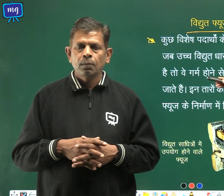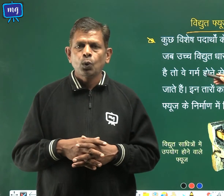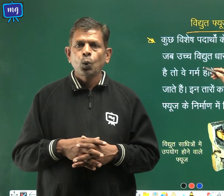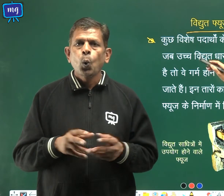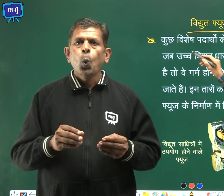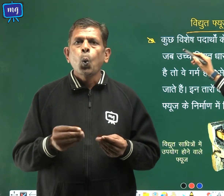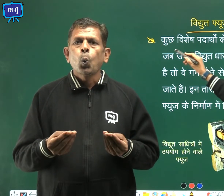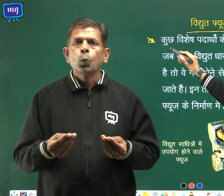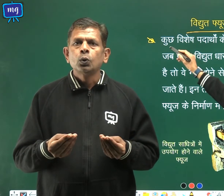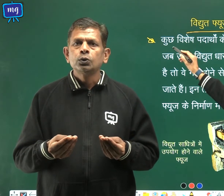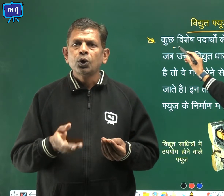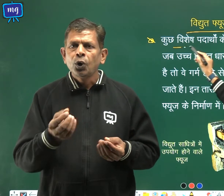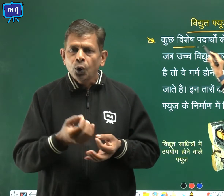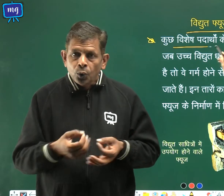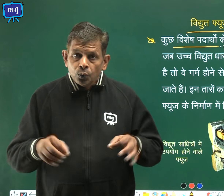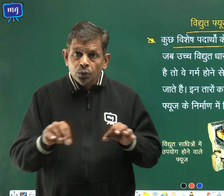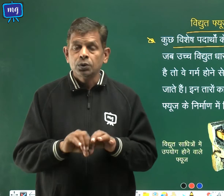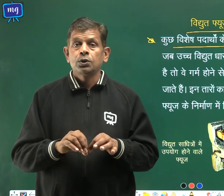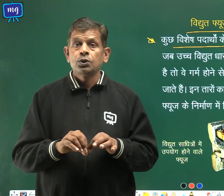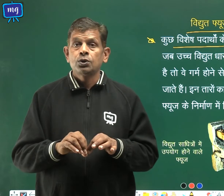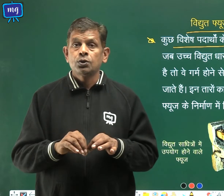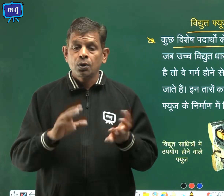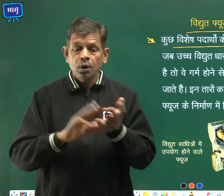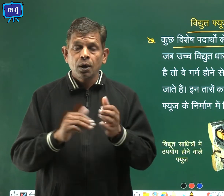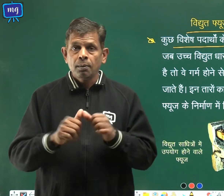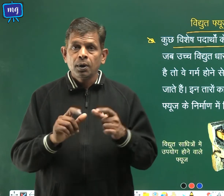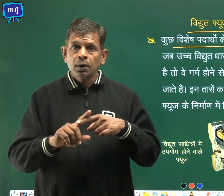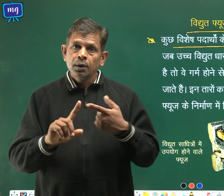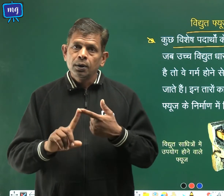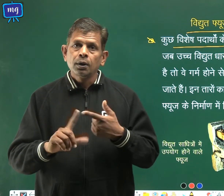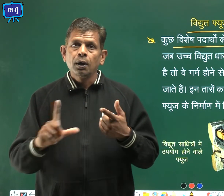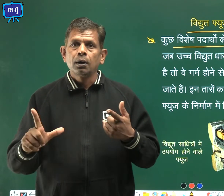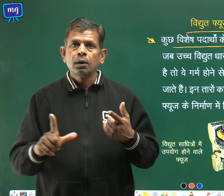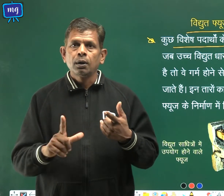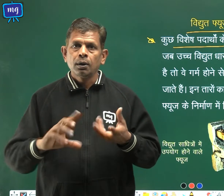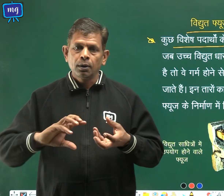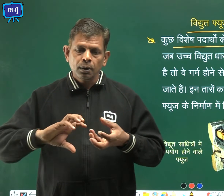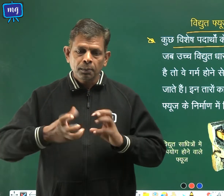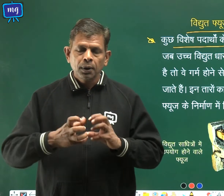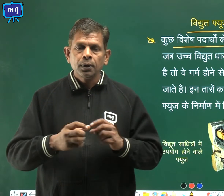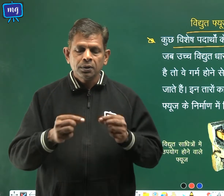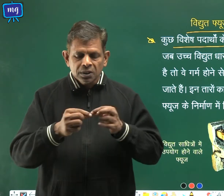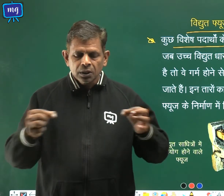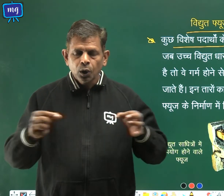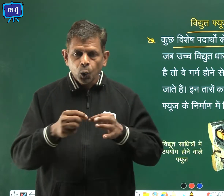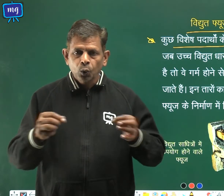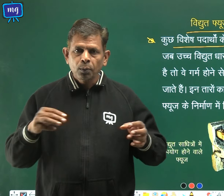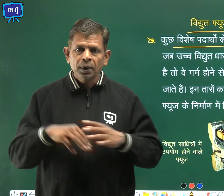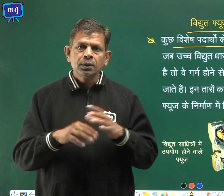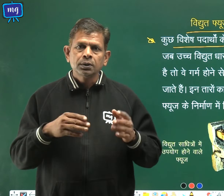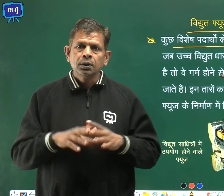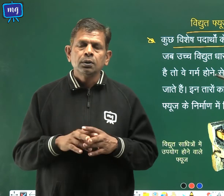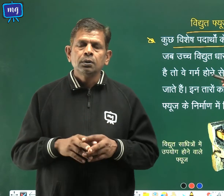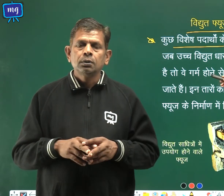कुछ विशेष पदार्थों के बने तारों में से